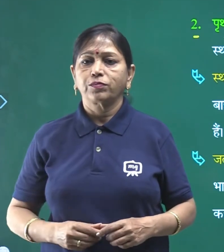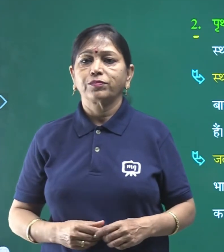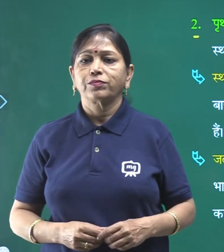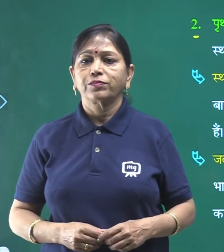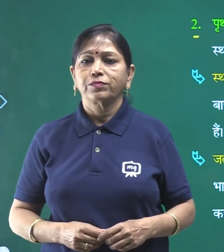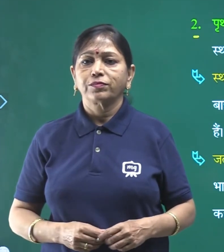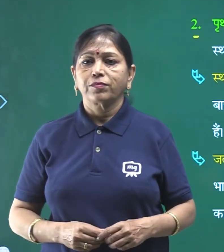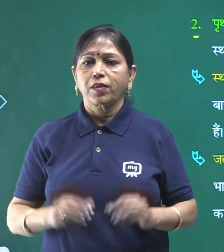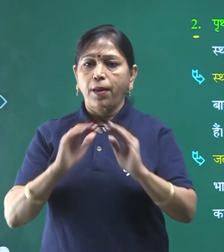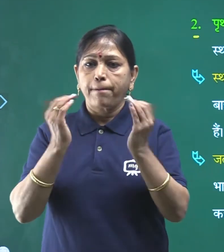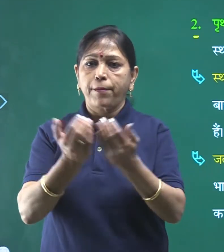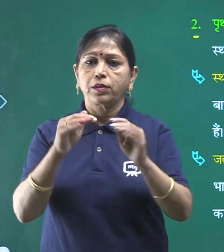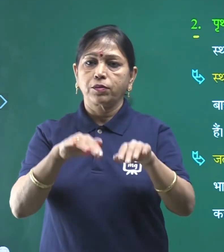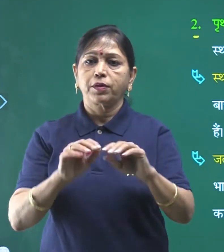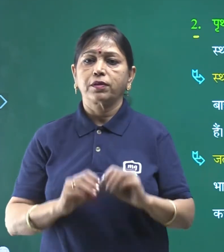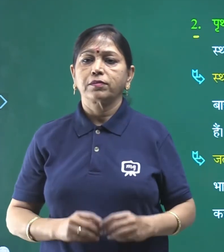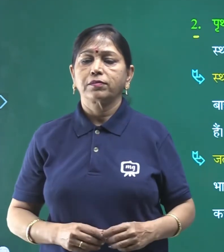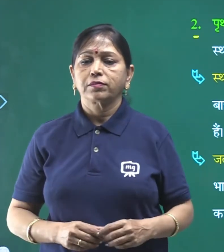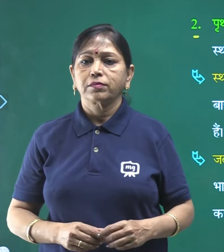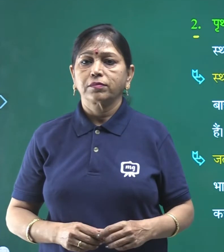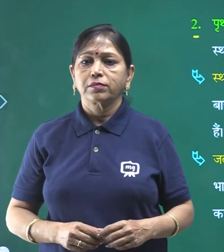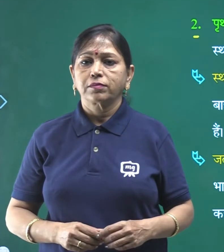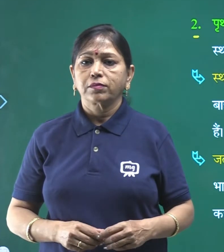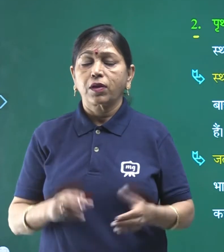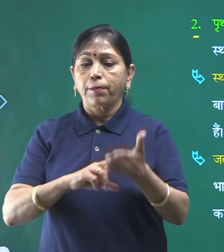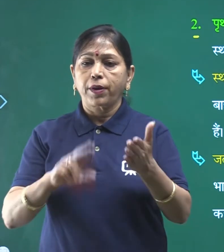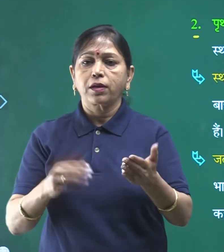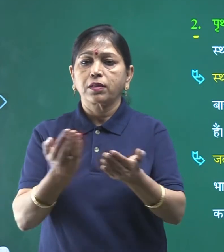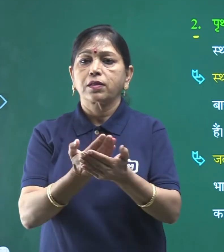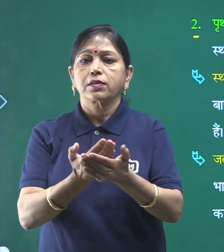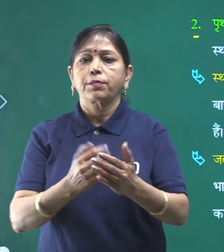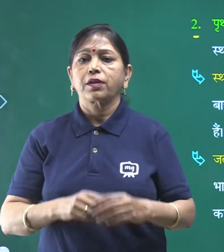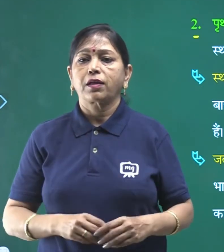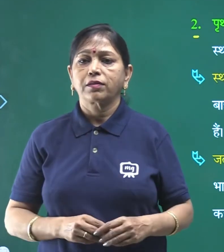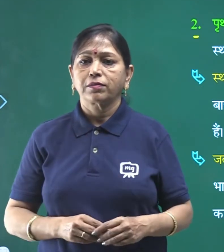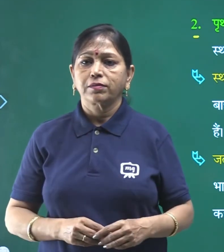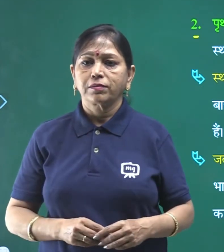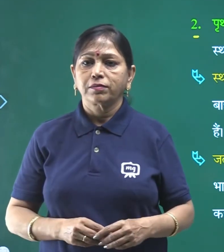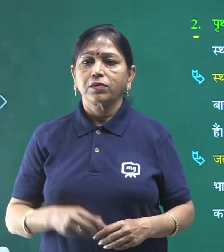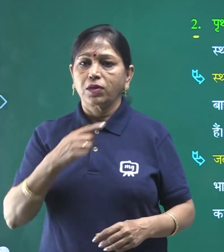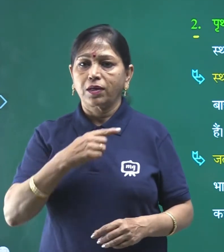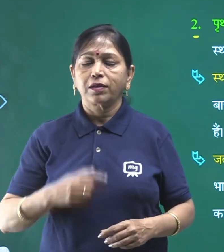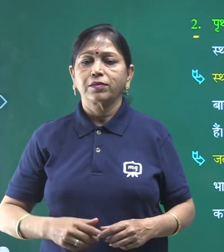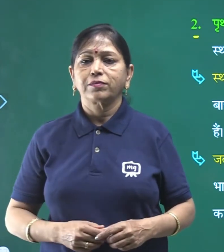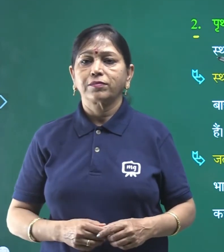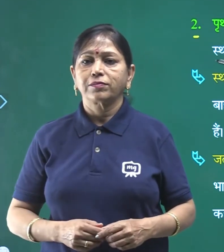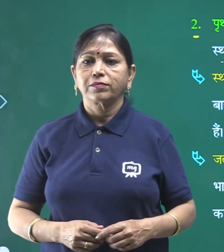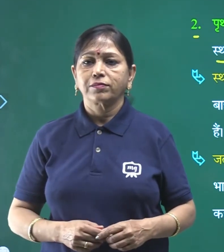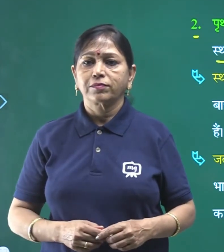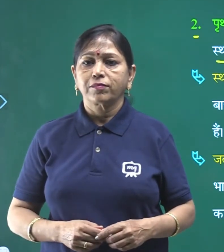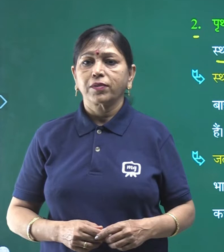121 पृथ्वी पर प्राकृतिक संपदा कि यह स्थल